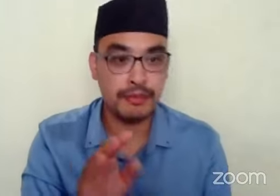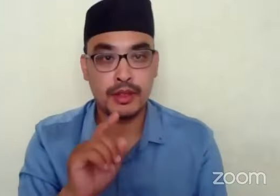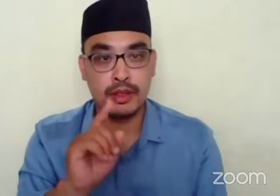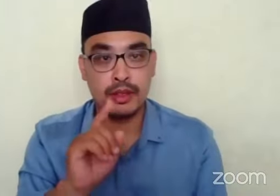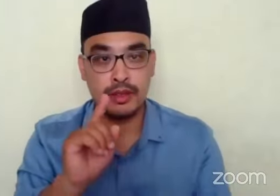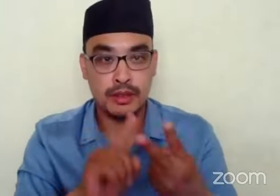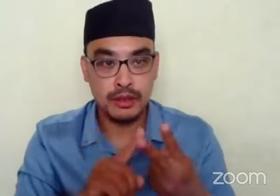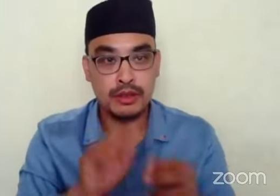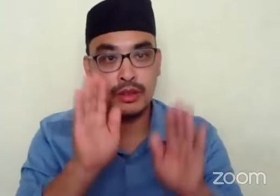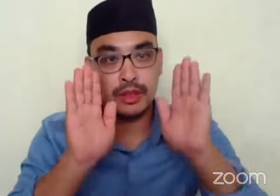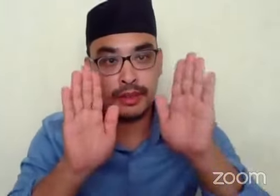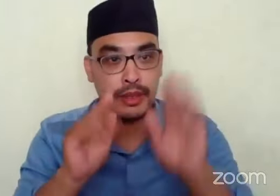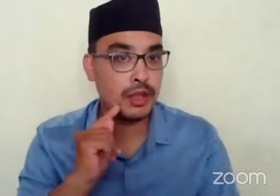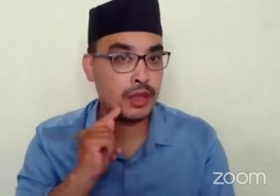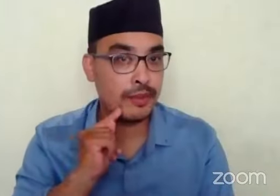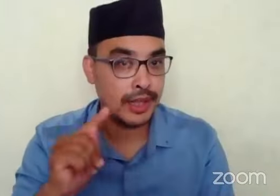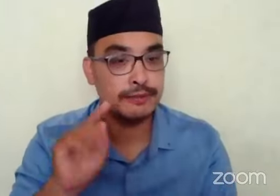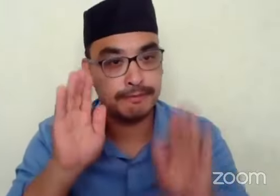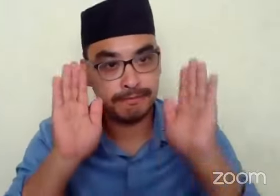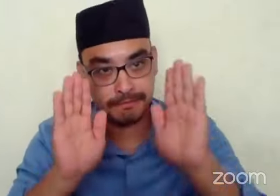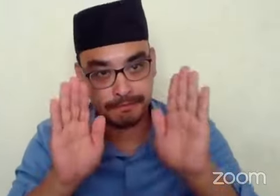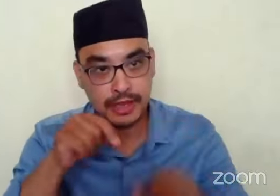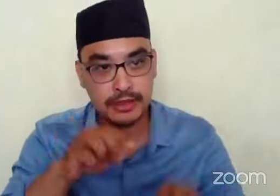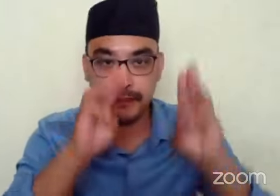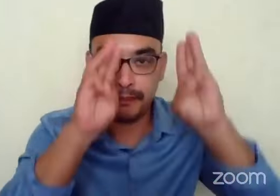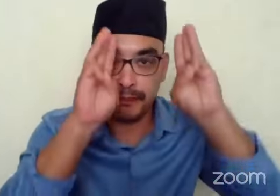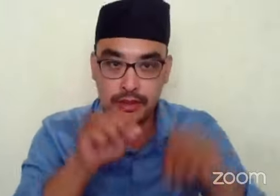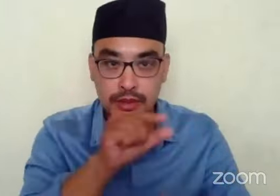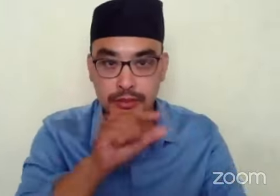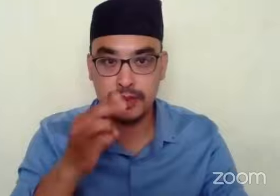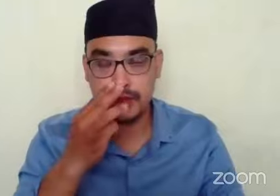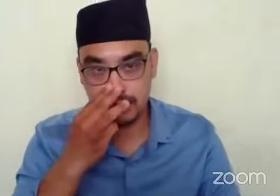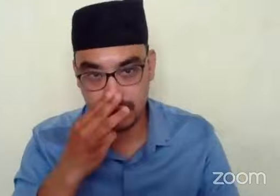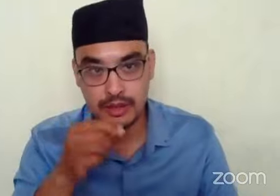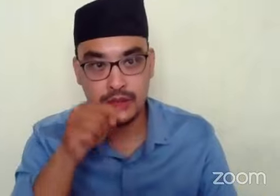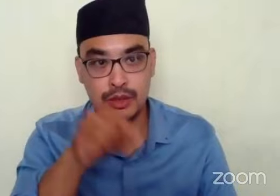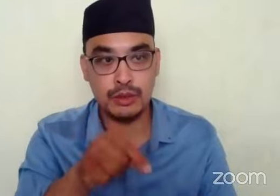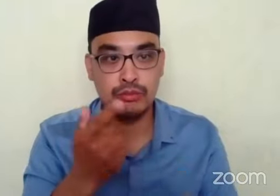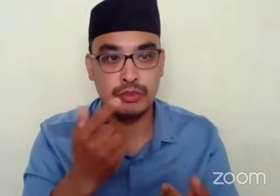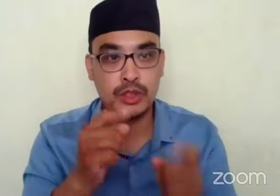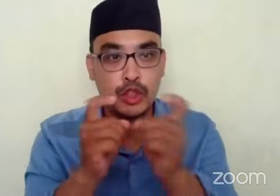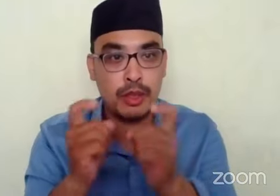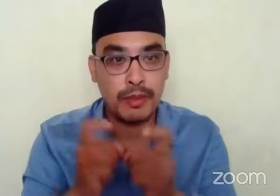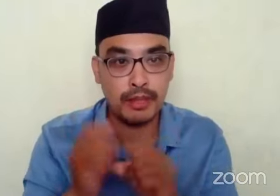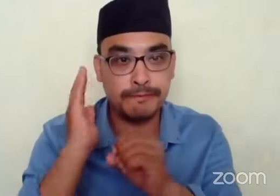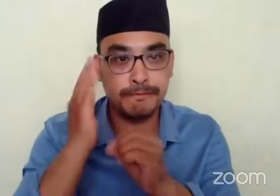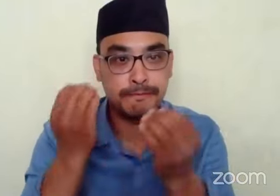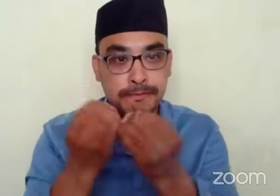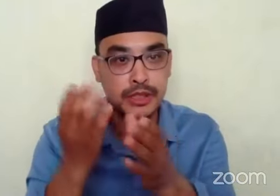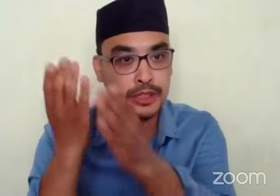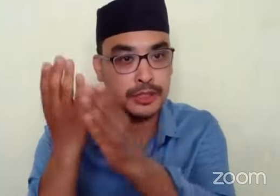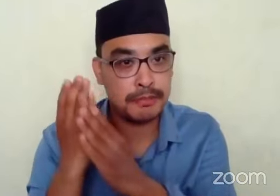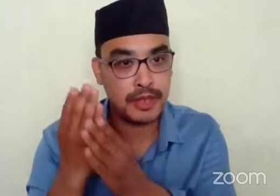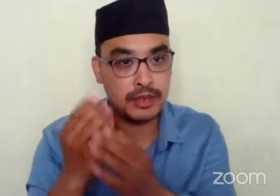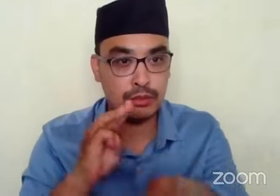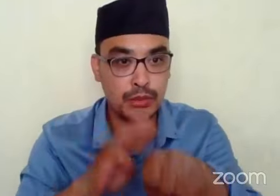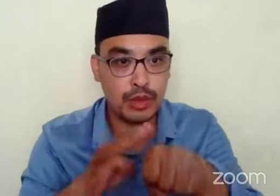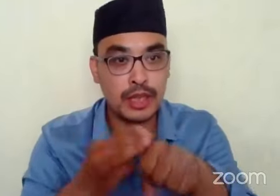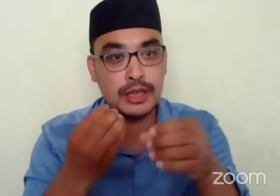धन्यवाद कविताजी, र आजको यो महत्त्वपूर्ण विषयमा चाहिँ अब एज अ प्यानलिस्टको रूपमा आफ्नो राख्ने मौका